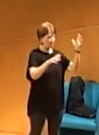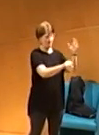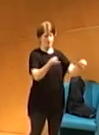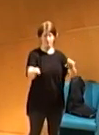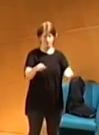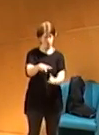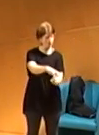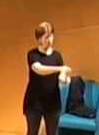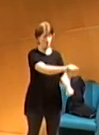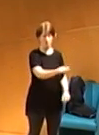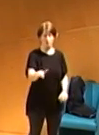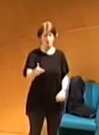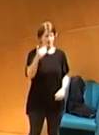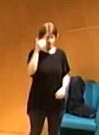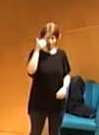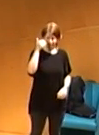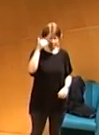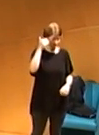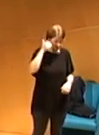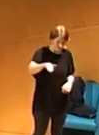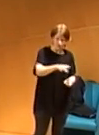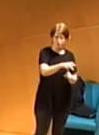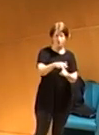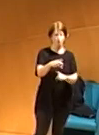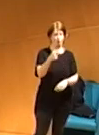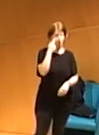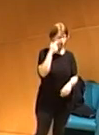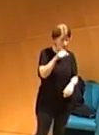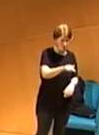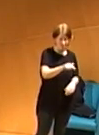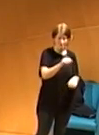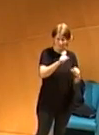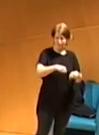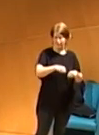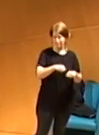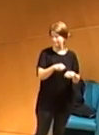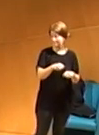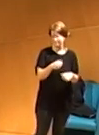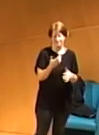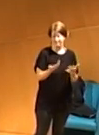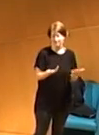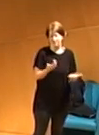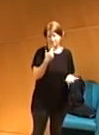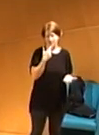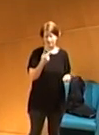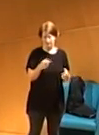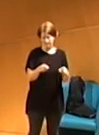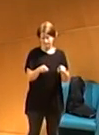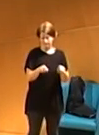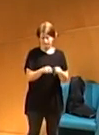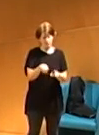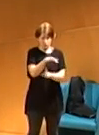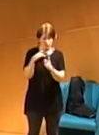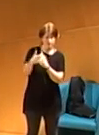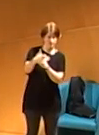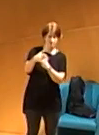champignons. Sinon, on ne les voit pas. Pour voir les aidants dans la société, il faut avoir un nom pour nommer les